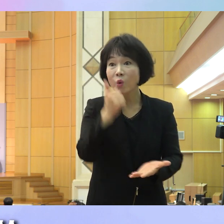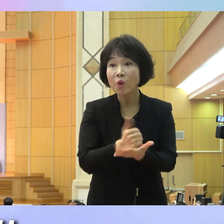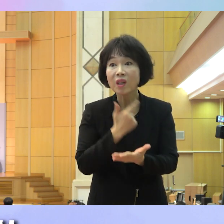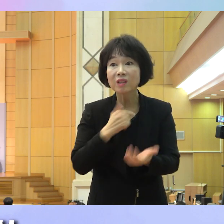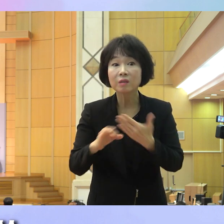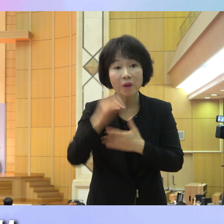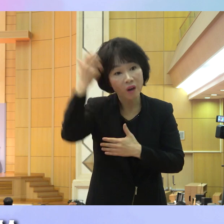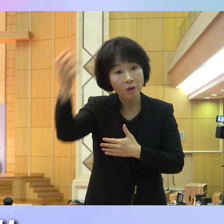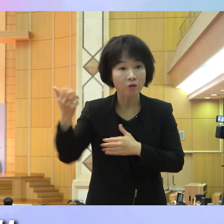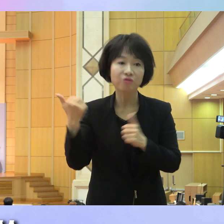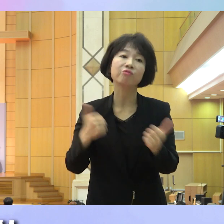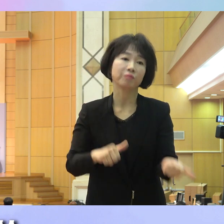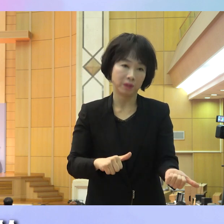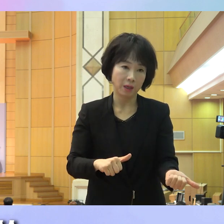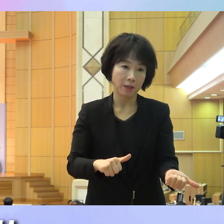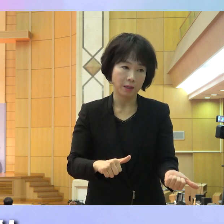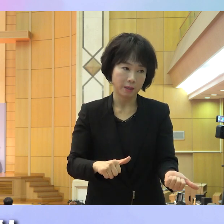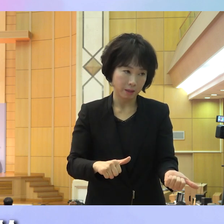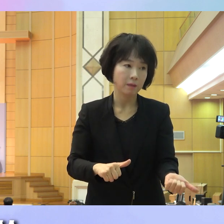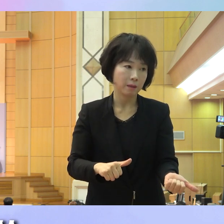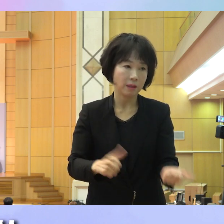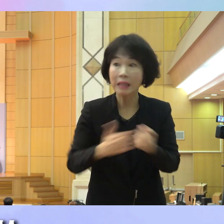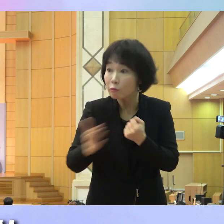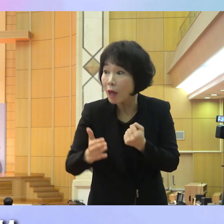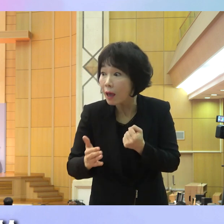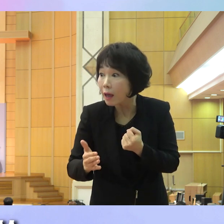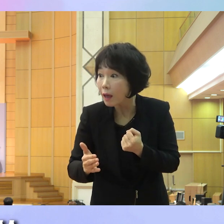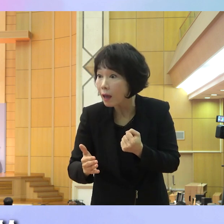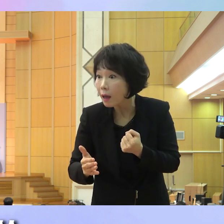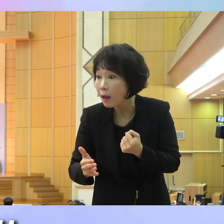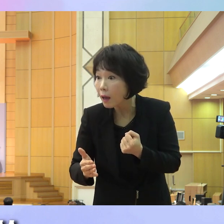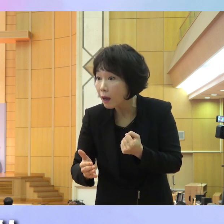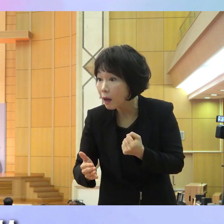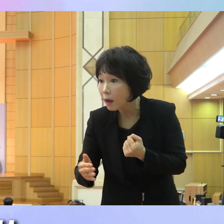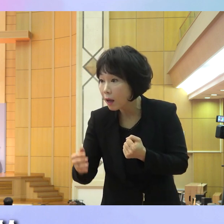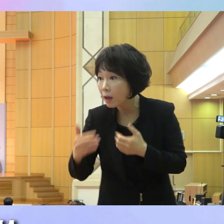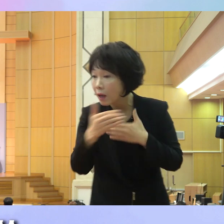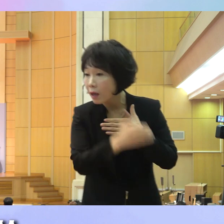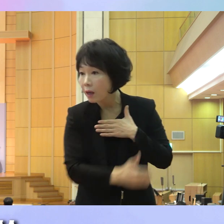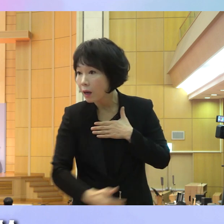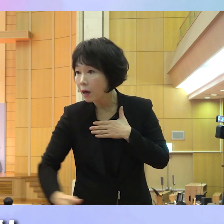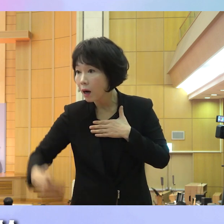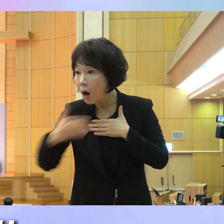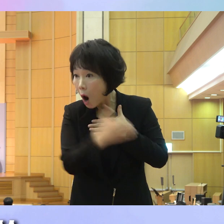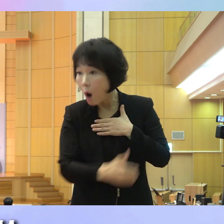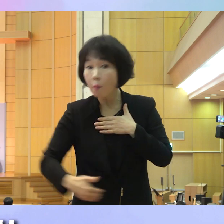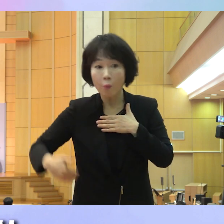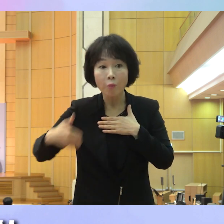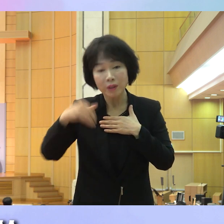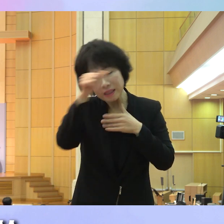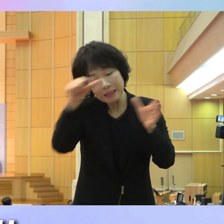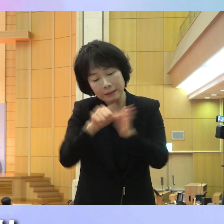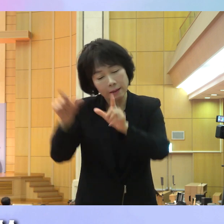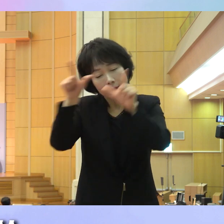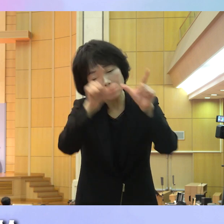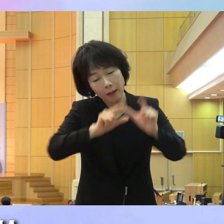죄사라고 말하는 것입니다. 근데 육체는 어쨌든 한평생 뭐 이렇게 살든